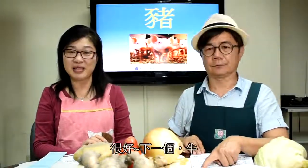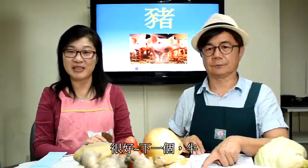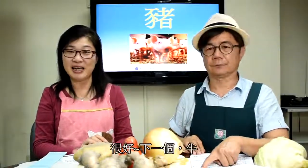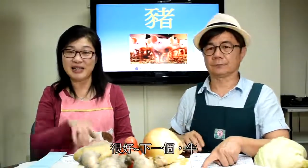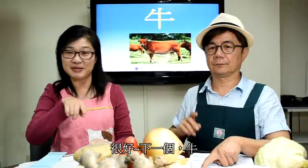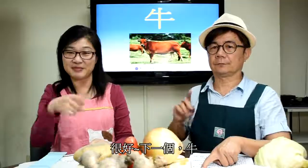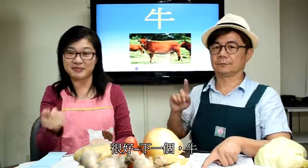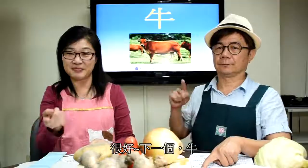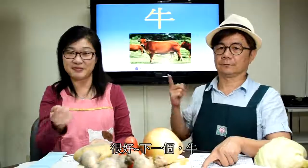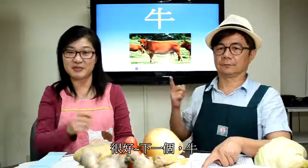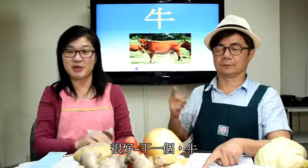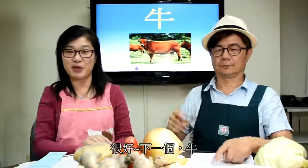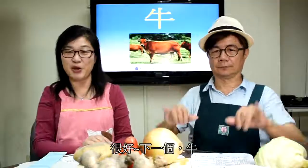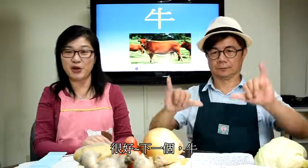一个，牛，